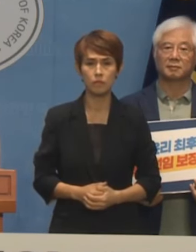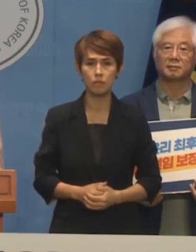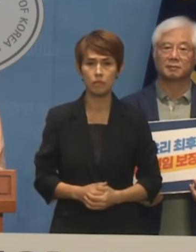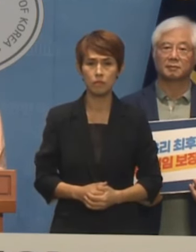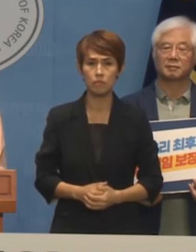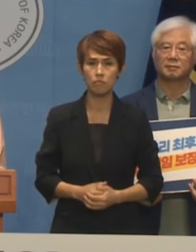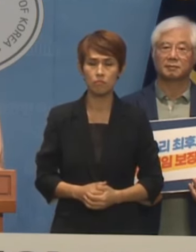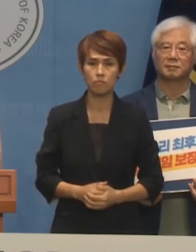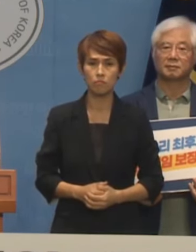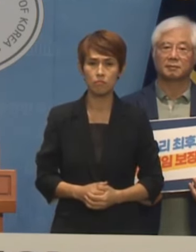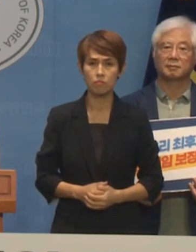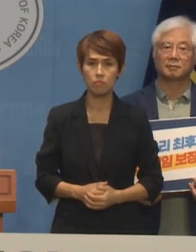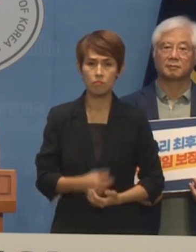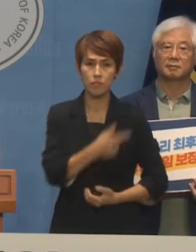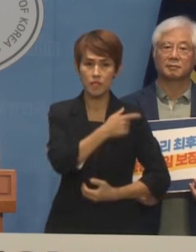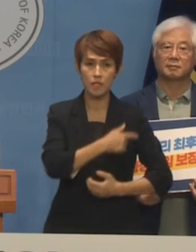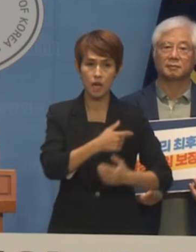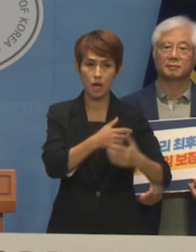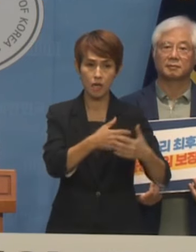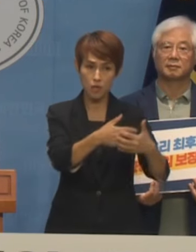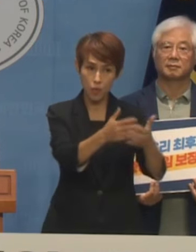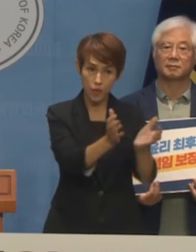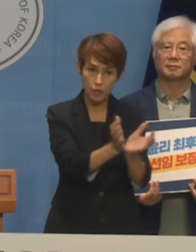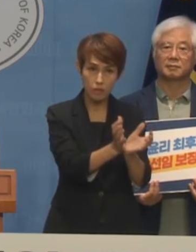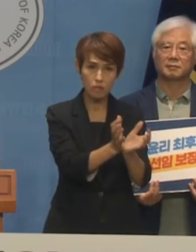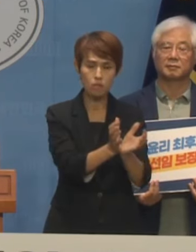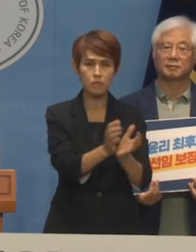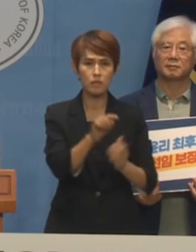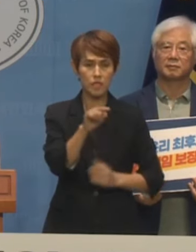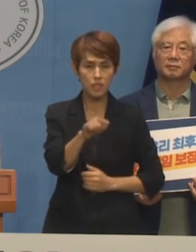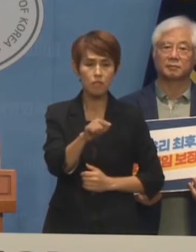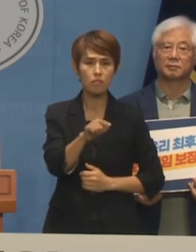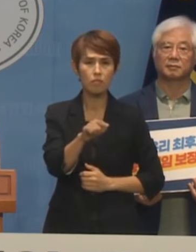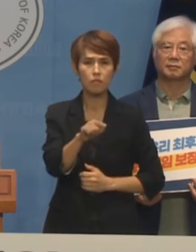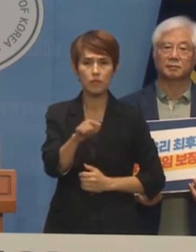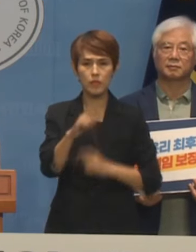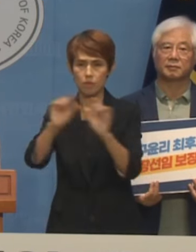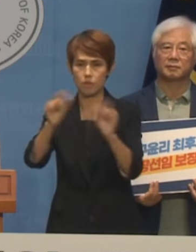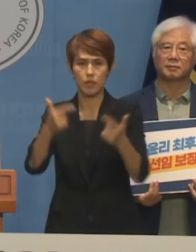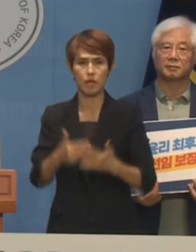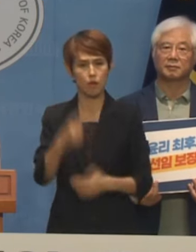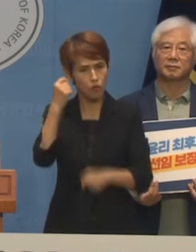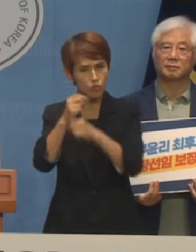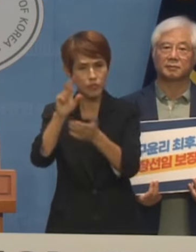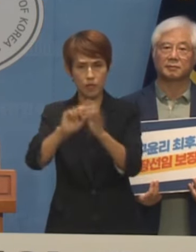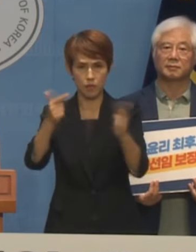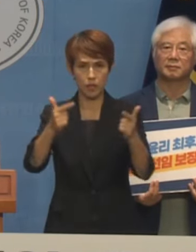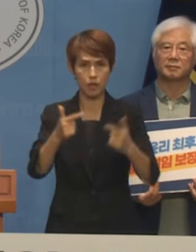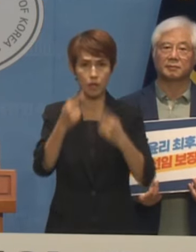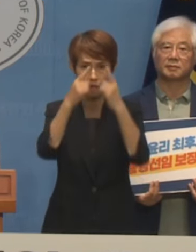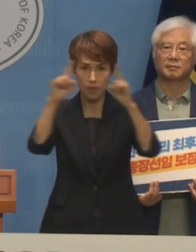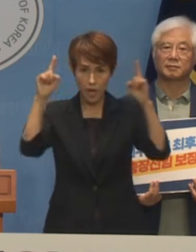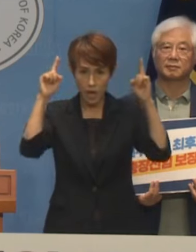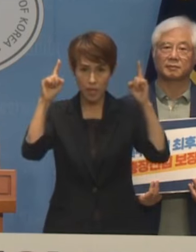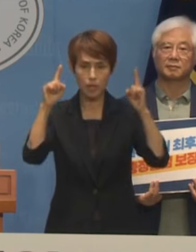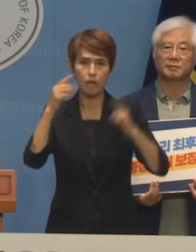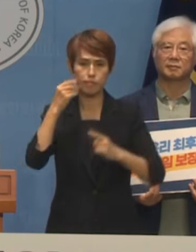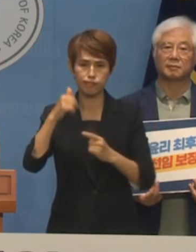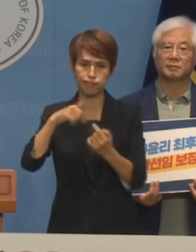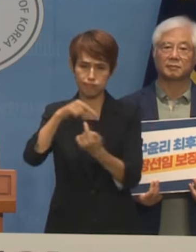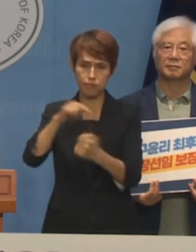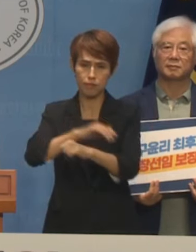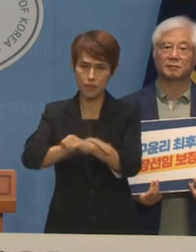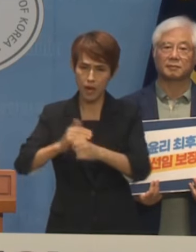이상 개별 대학의 연구윤리 문제가 아닙니다. 숙명학원 이사직 순리대로 이를 풀어갈 것을